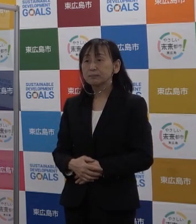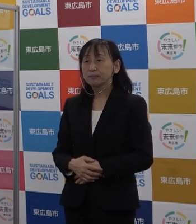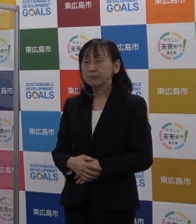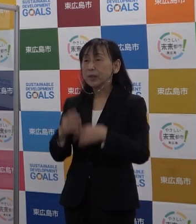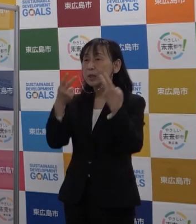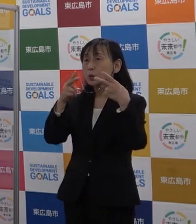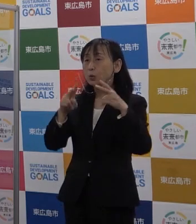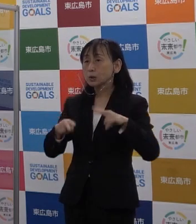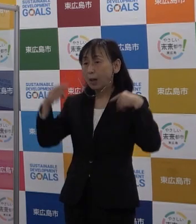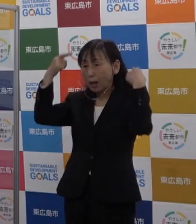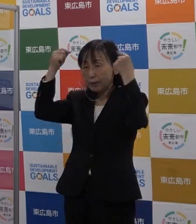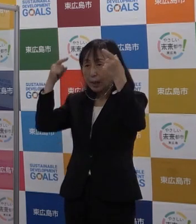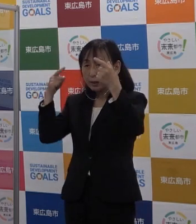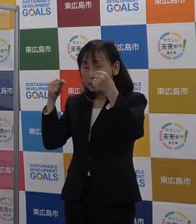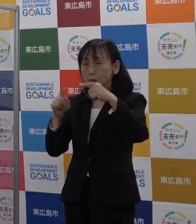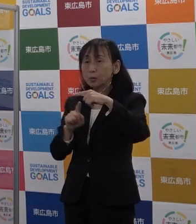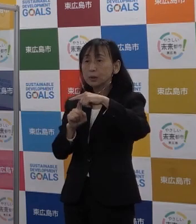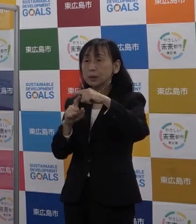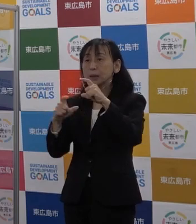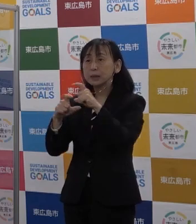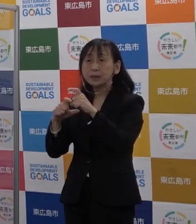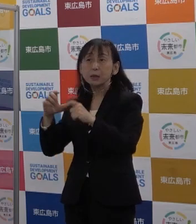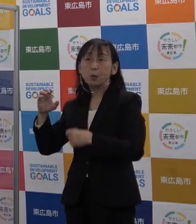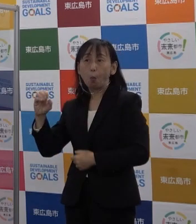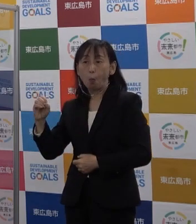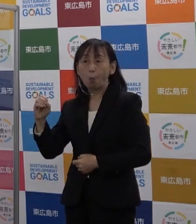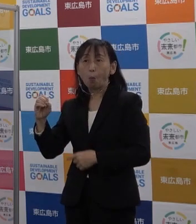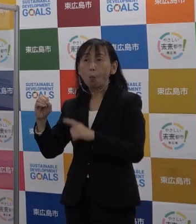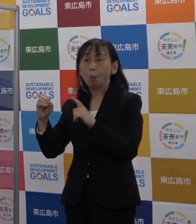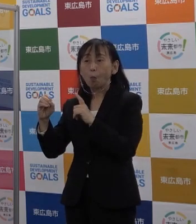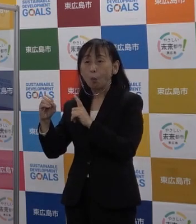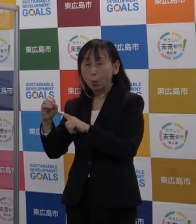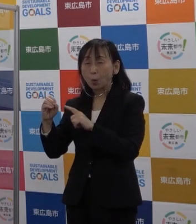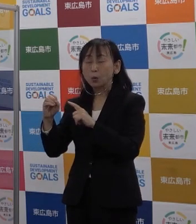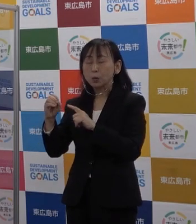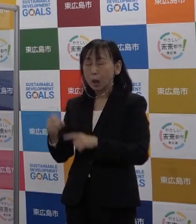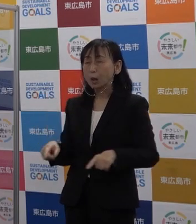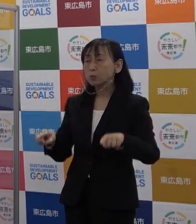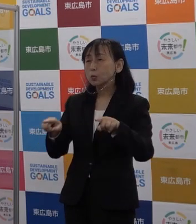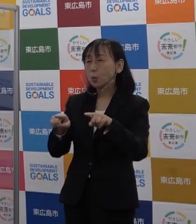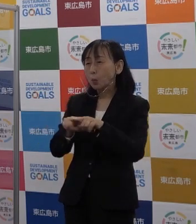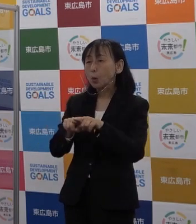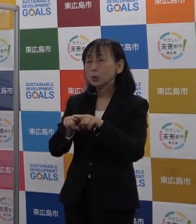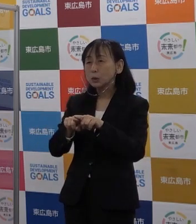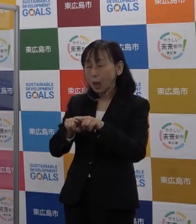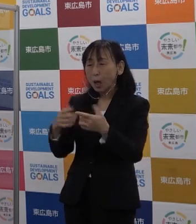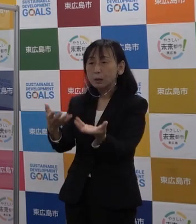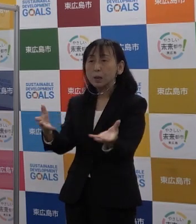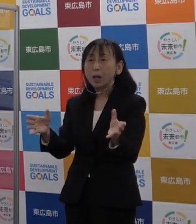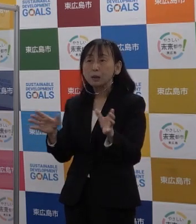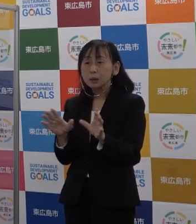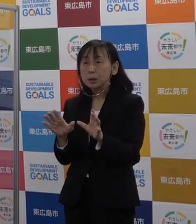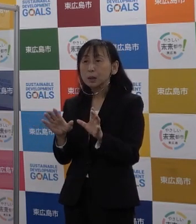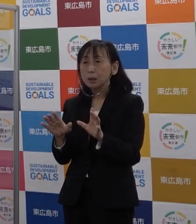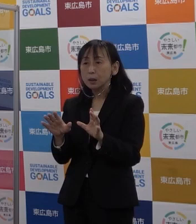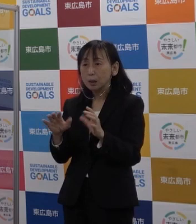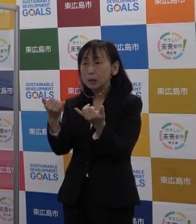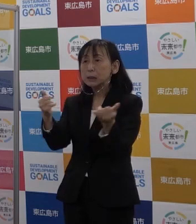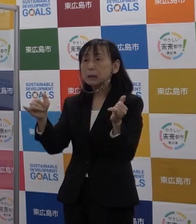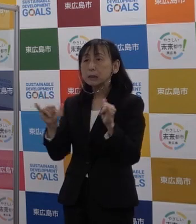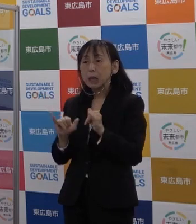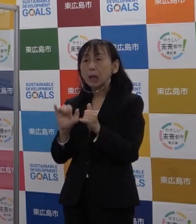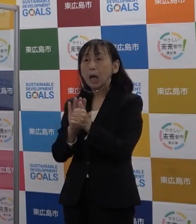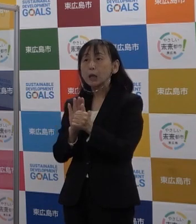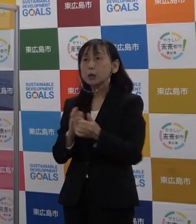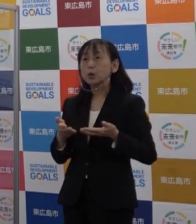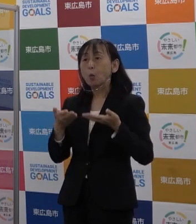広島大学と TGO の競争コンソーシアがいろいろ開発している社会貢献